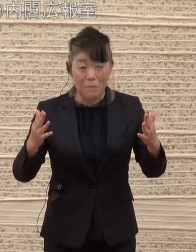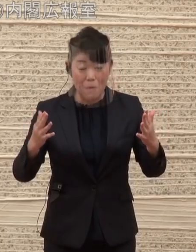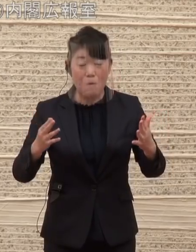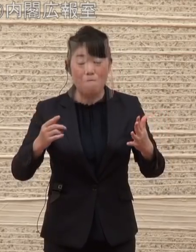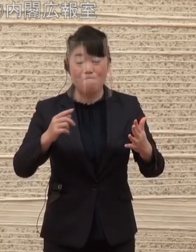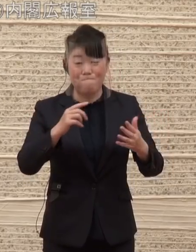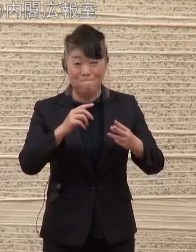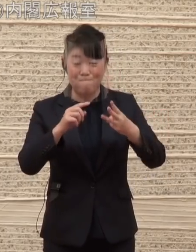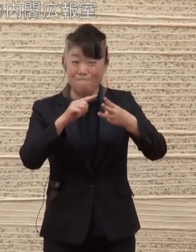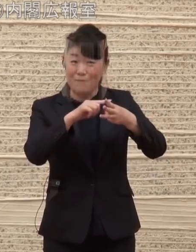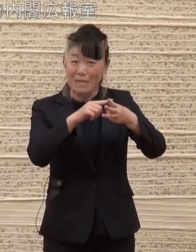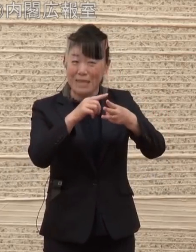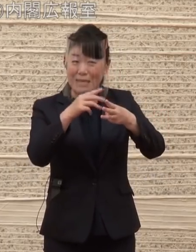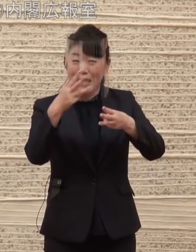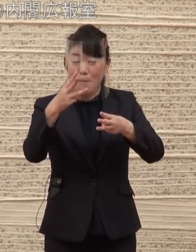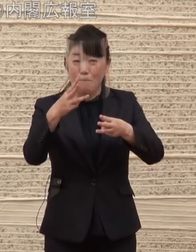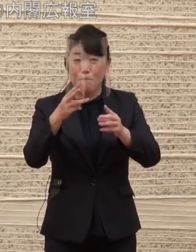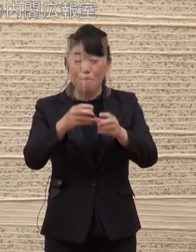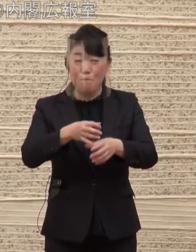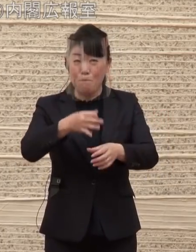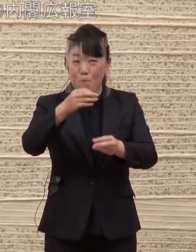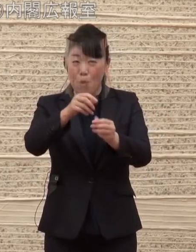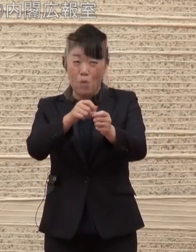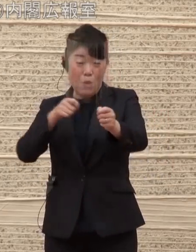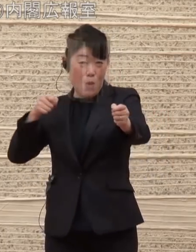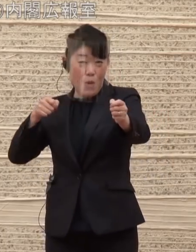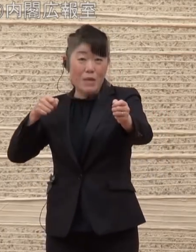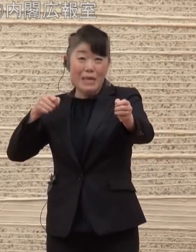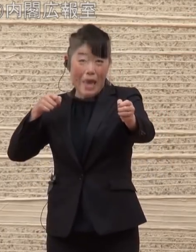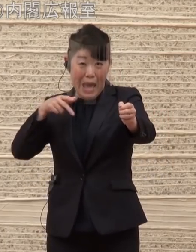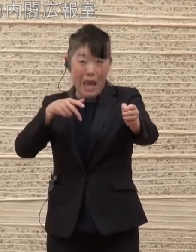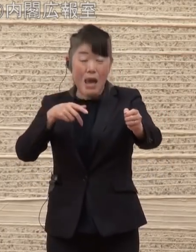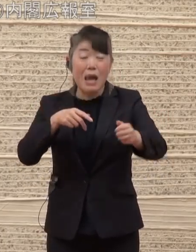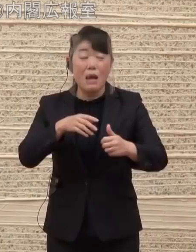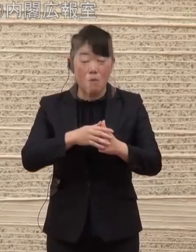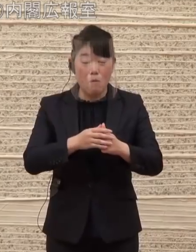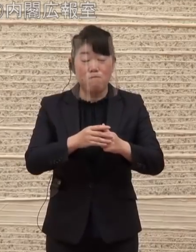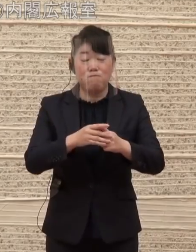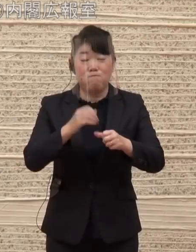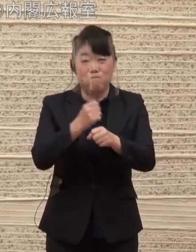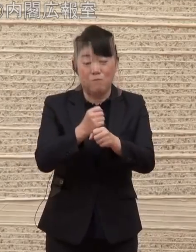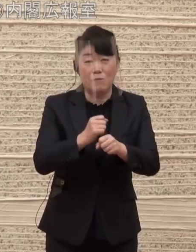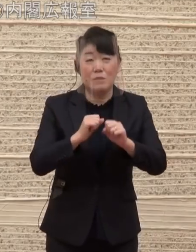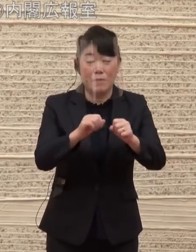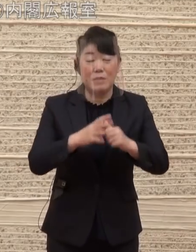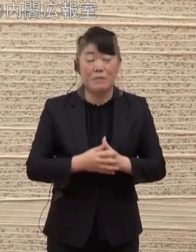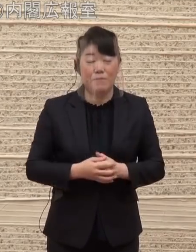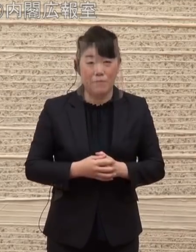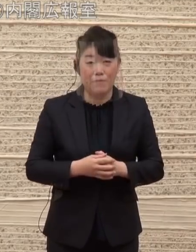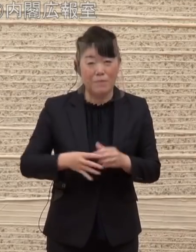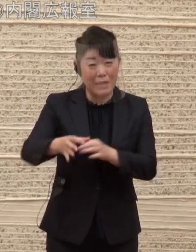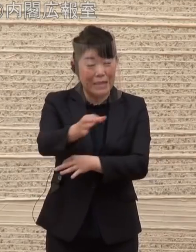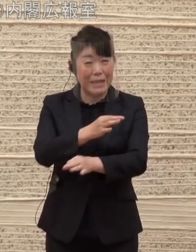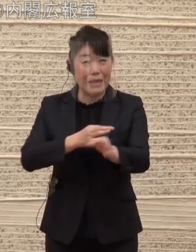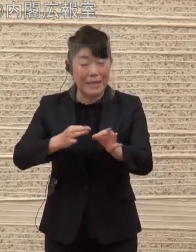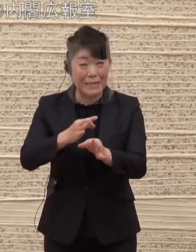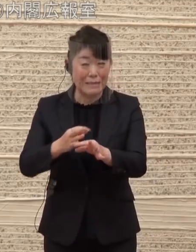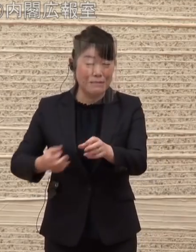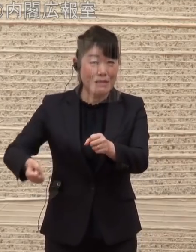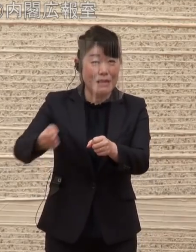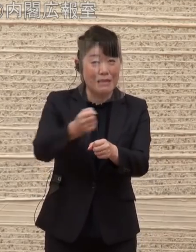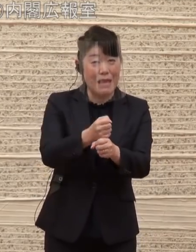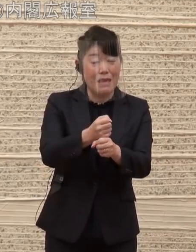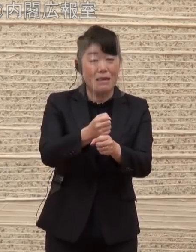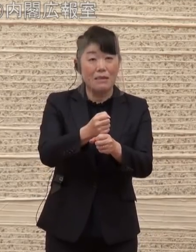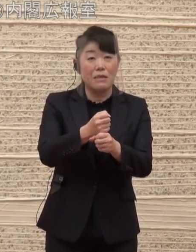放ち日本経済を立て直してまいります経済再生こそがこれから